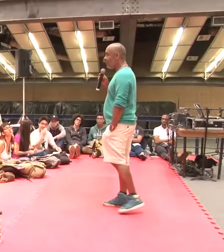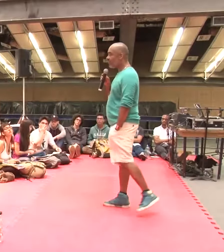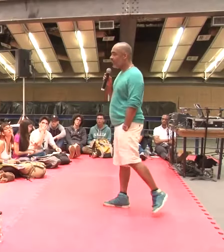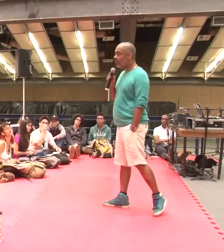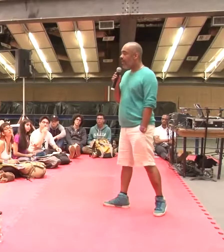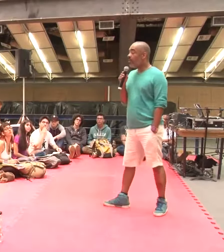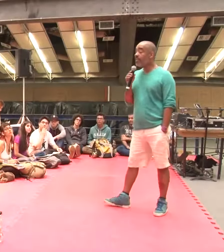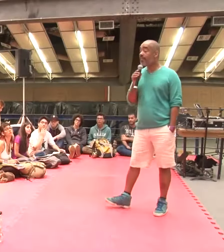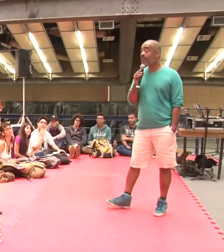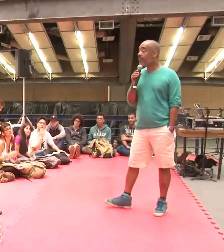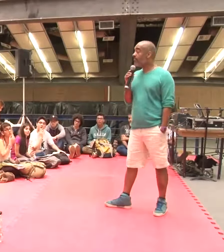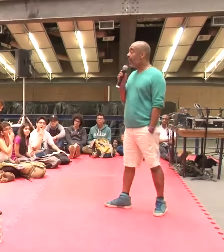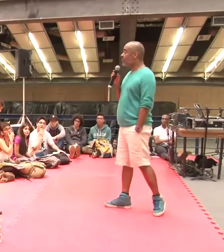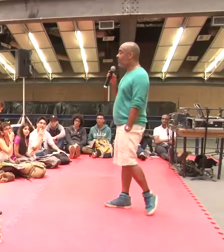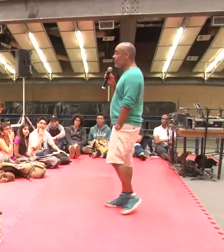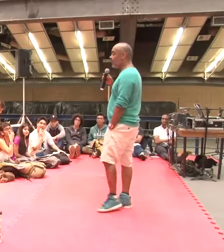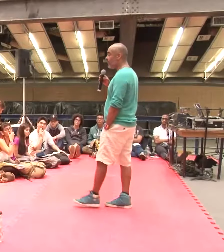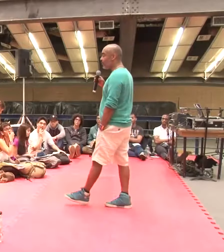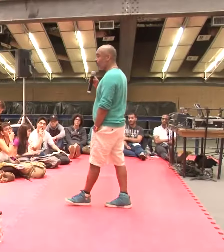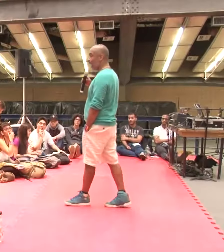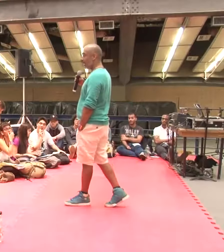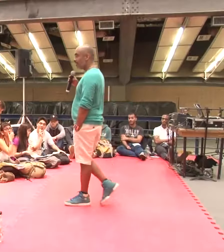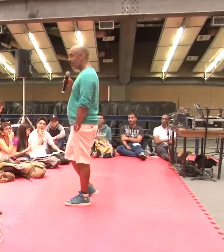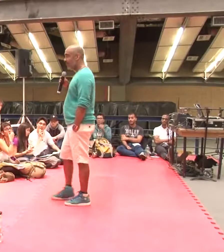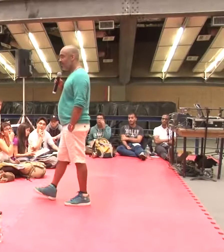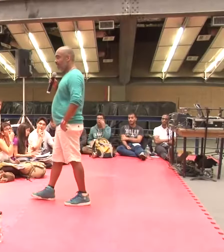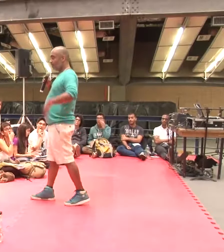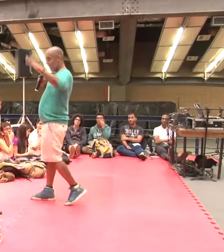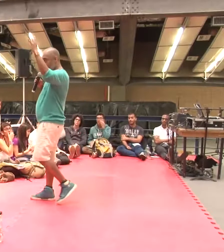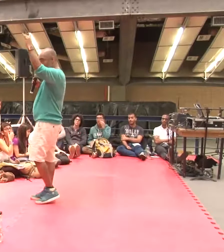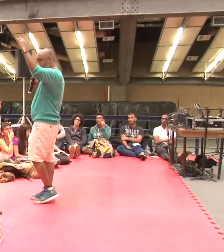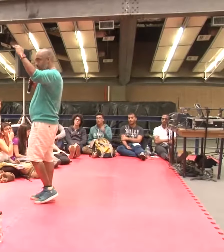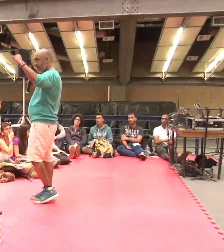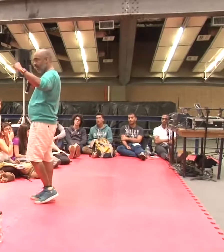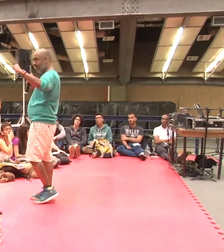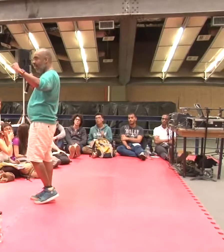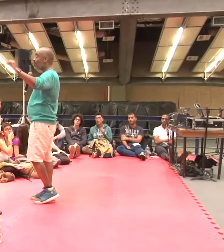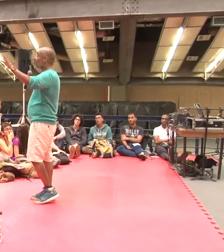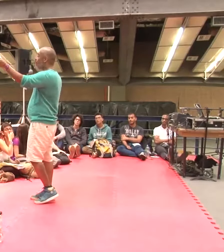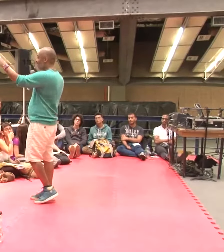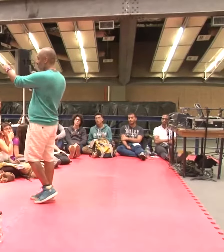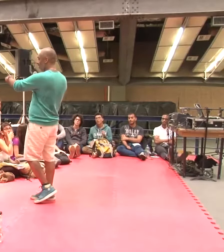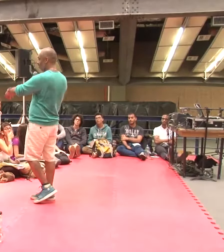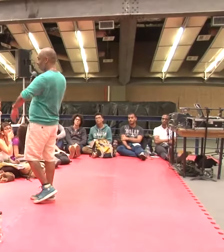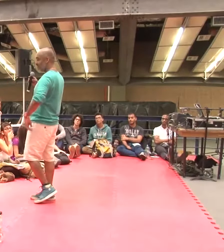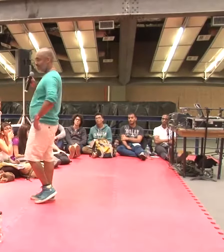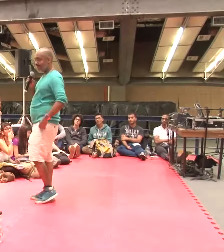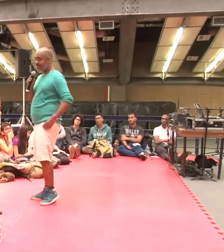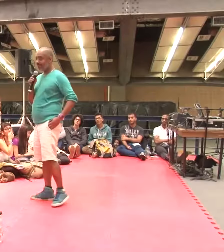Quero ouvir vocês. Eu tinha trazido várias questões de vestibular, pra, também para comentar, né? Mas só a